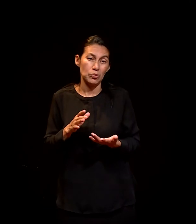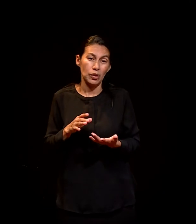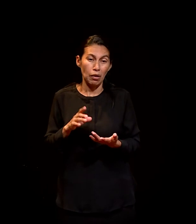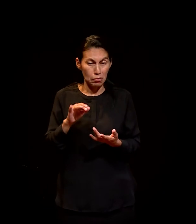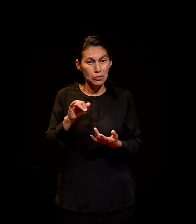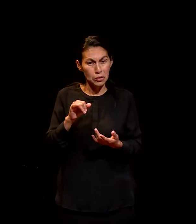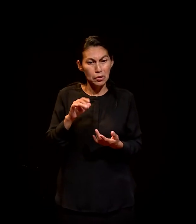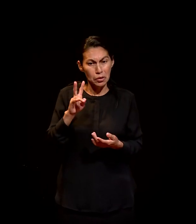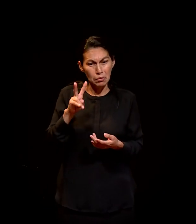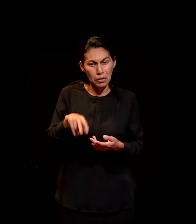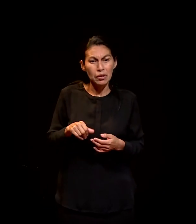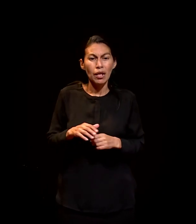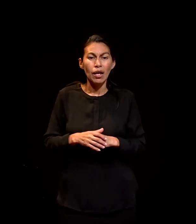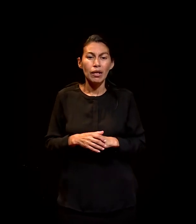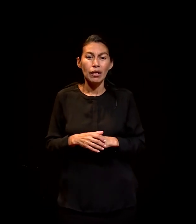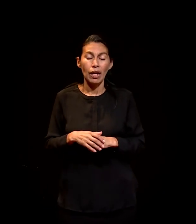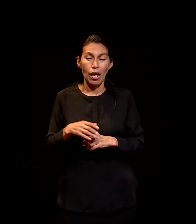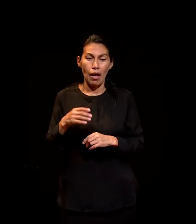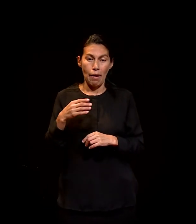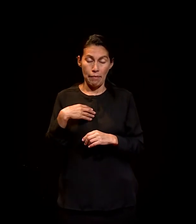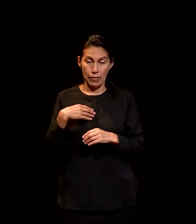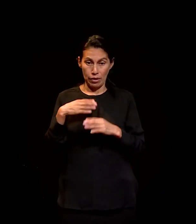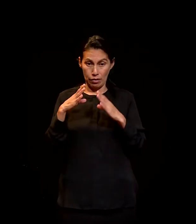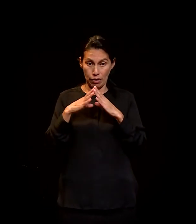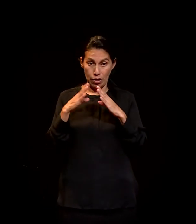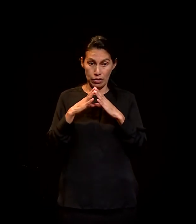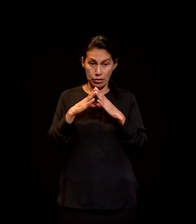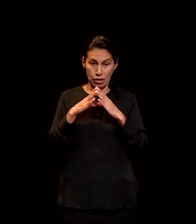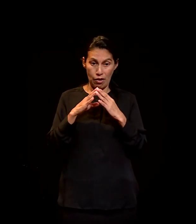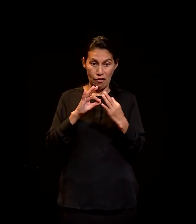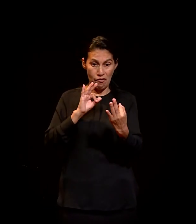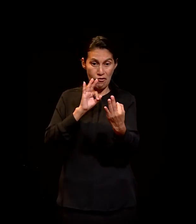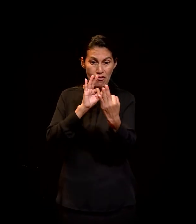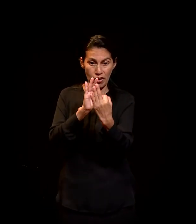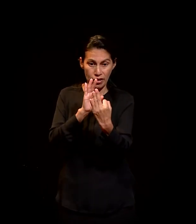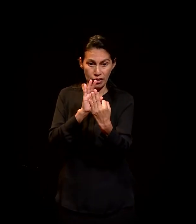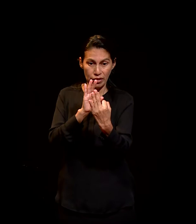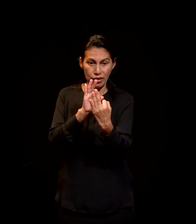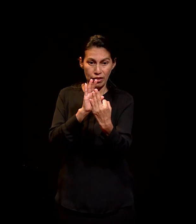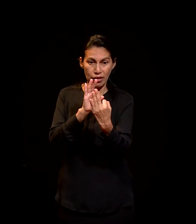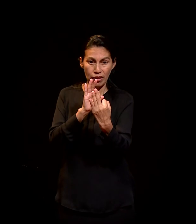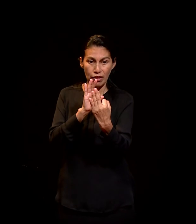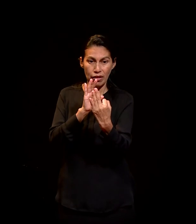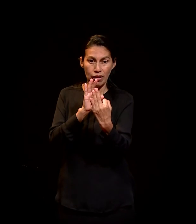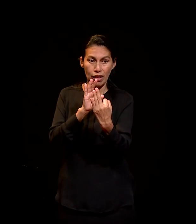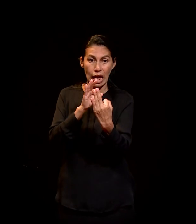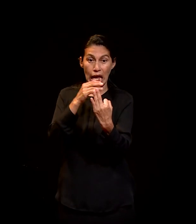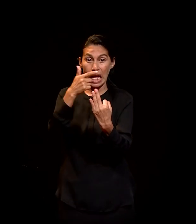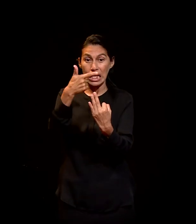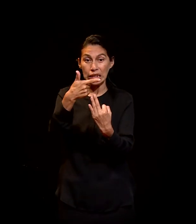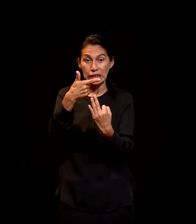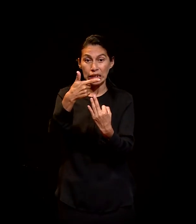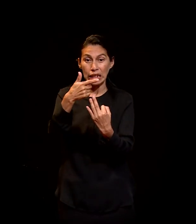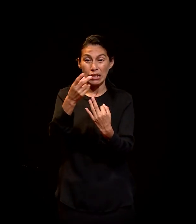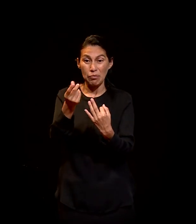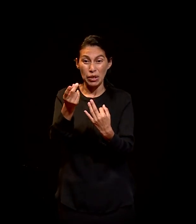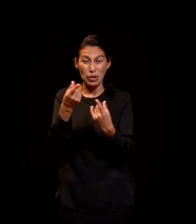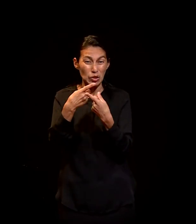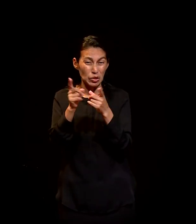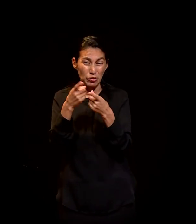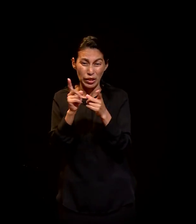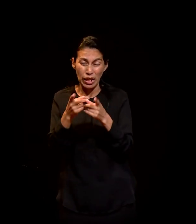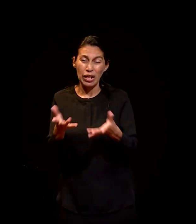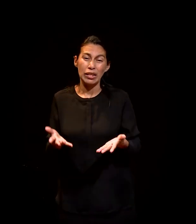en frente de mi casa hay un fraccionamiento que tiene como siete perros ahí de diferentes casas